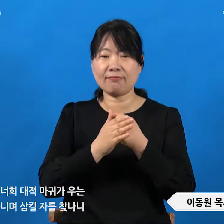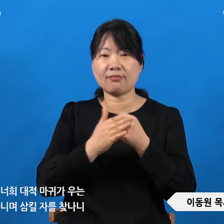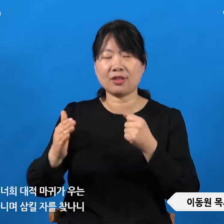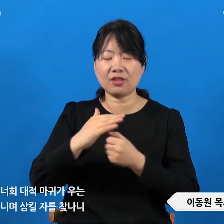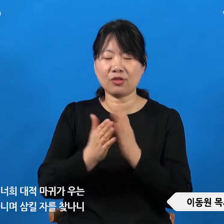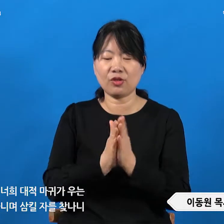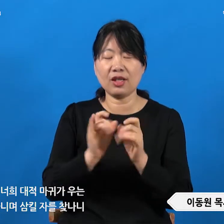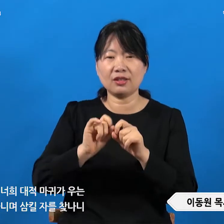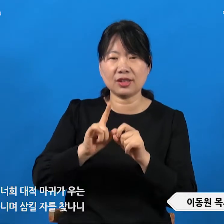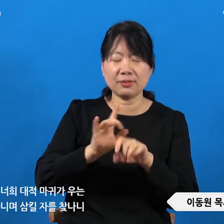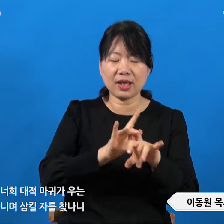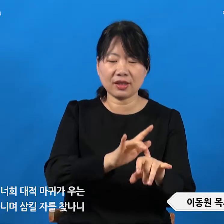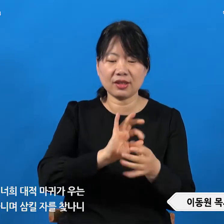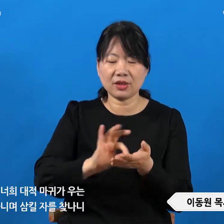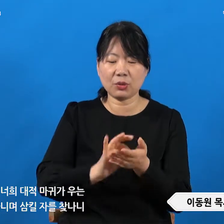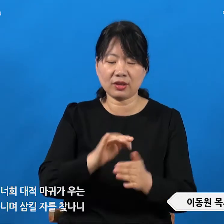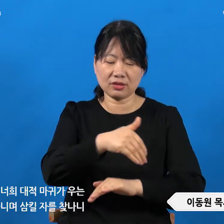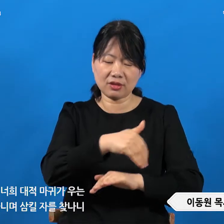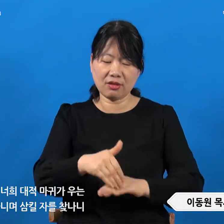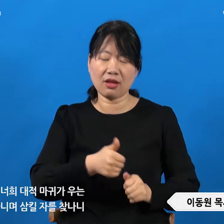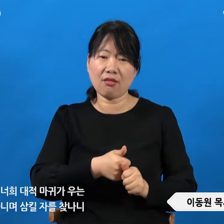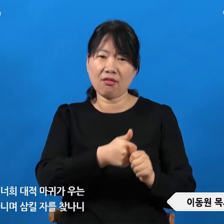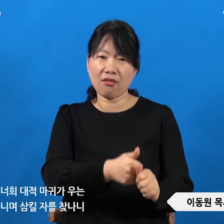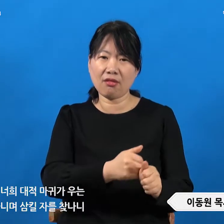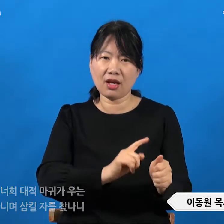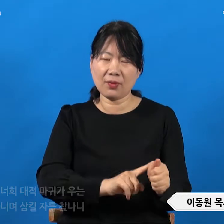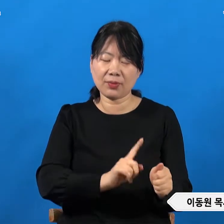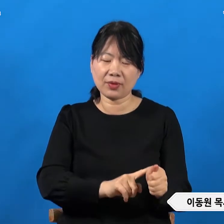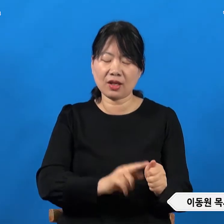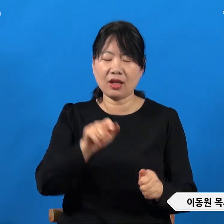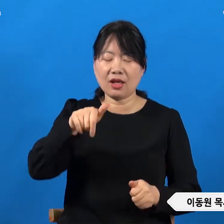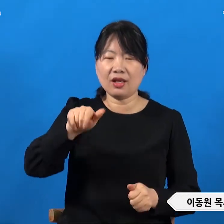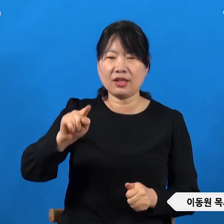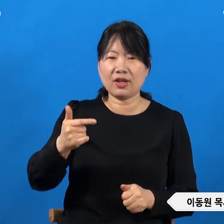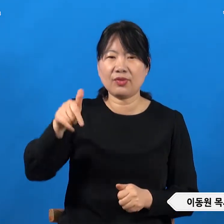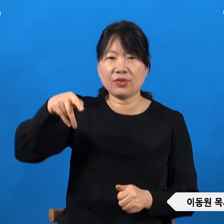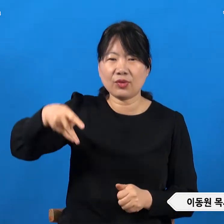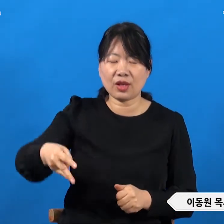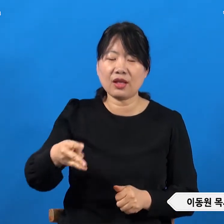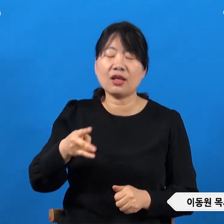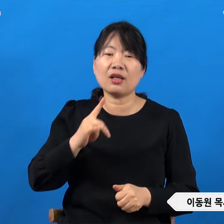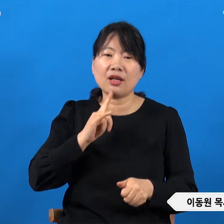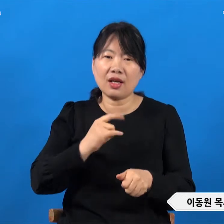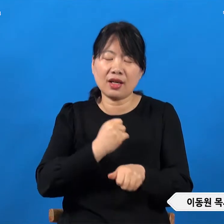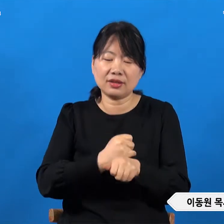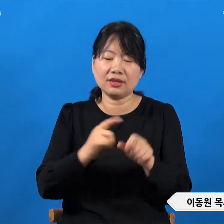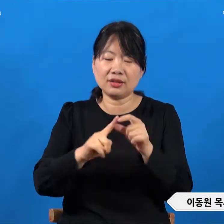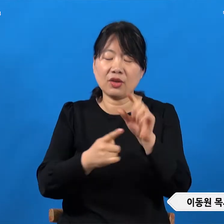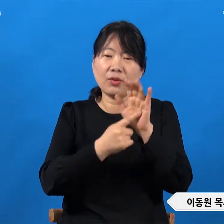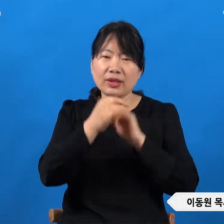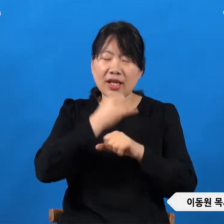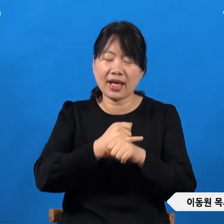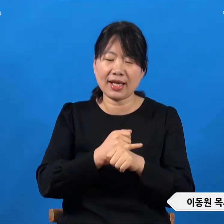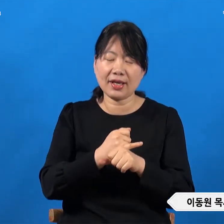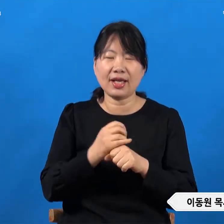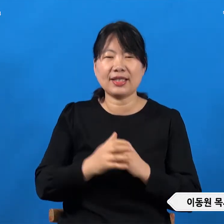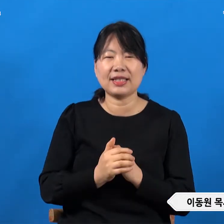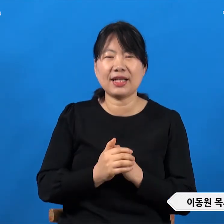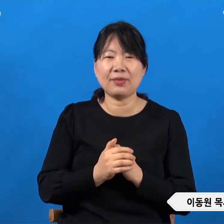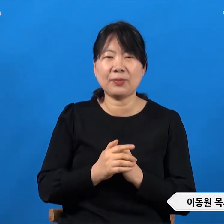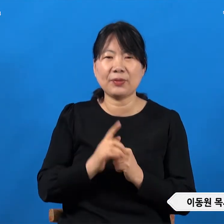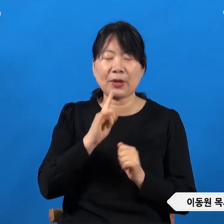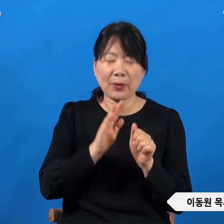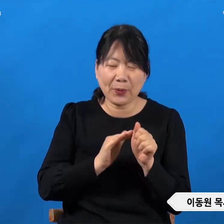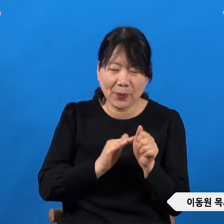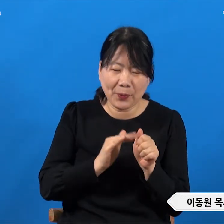성경은 흔히 마귀가 사용하는 전략을 가리켜서 간계라고 표현하고 있습니다. 간사한 계교라는